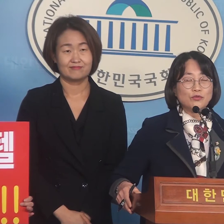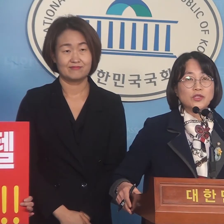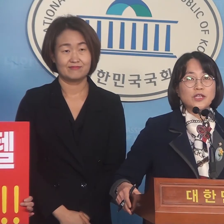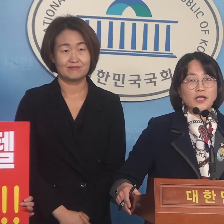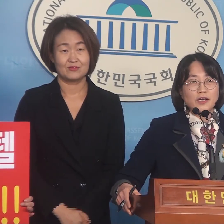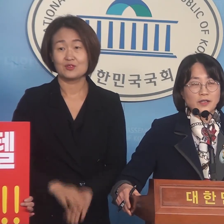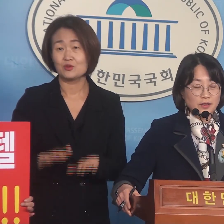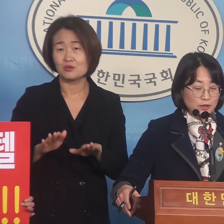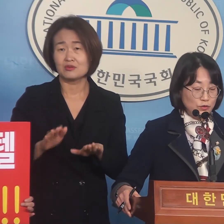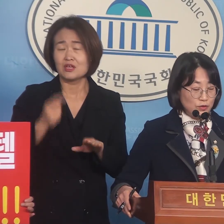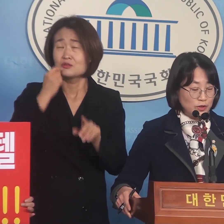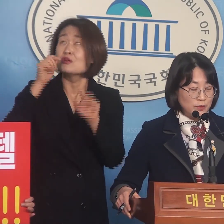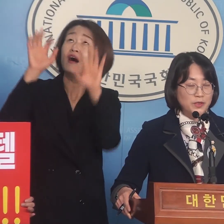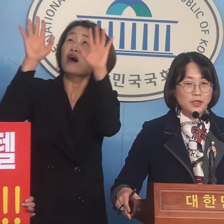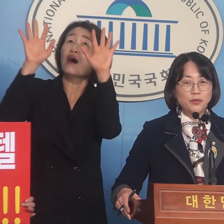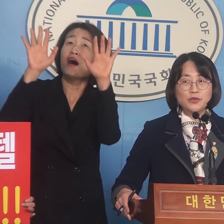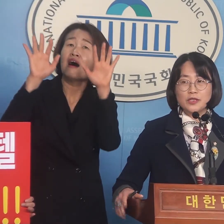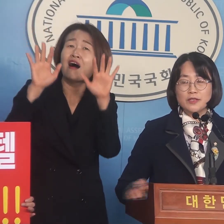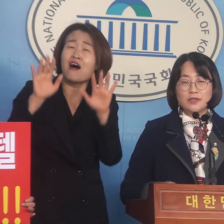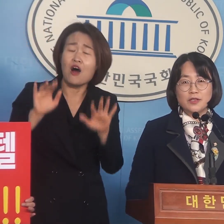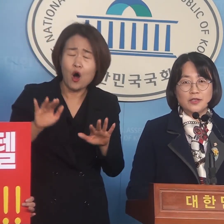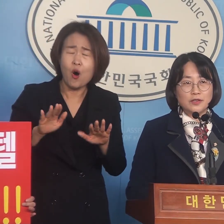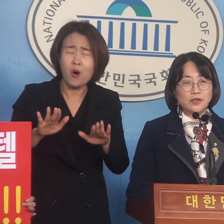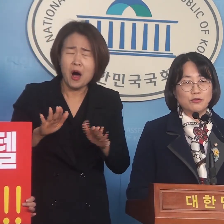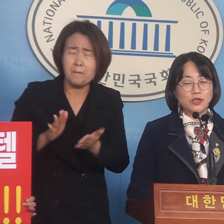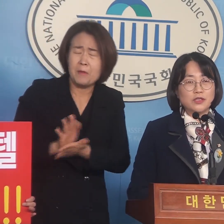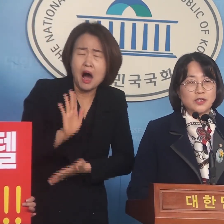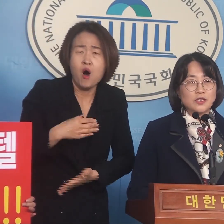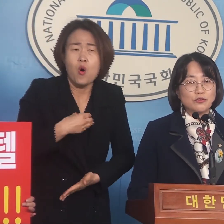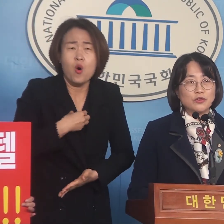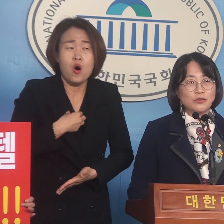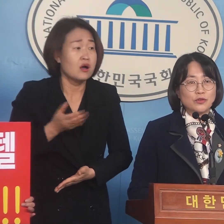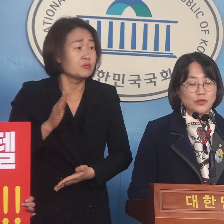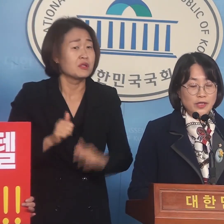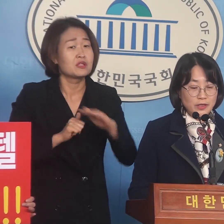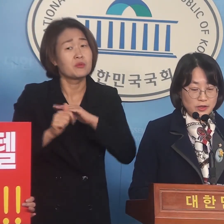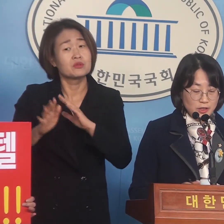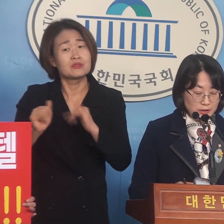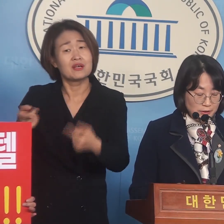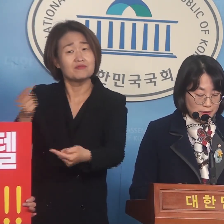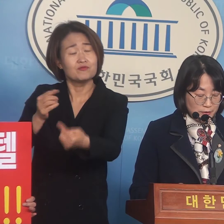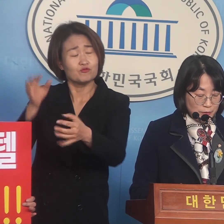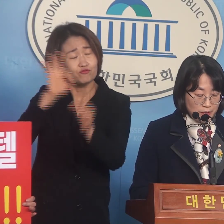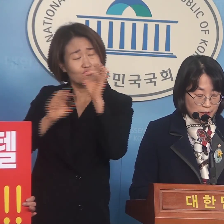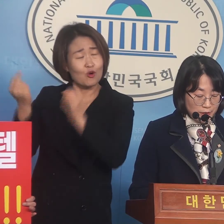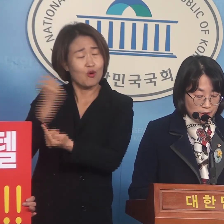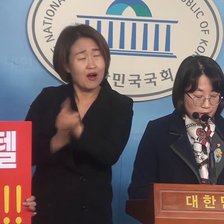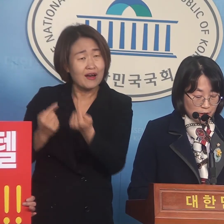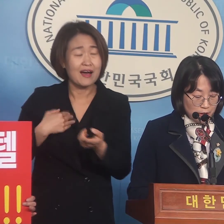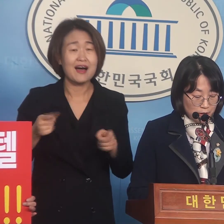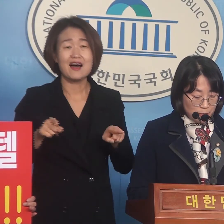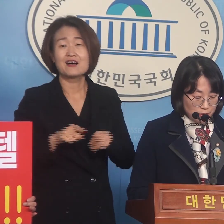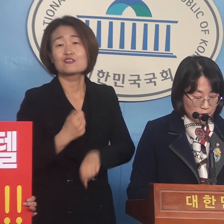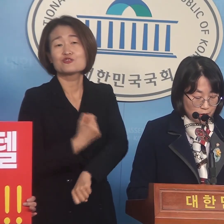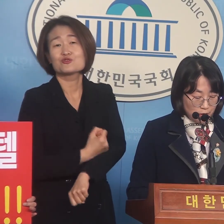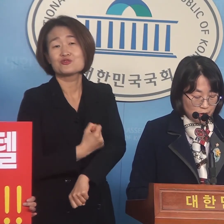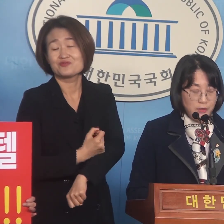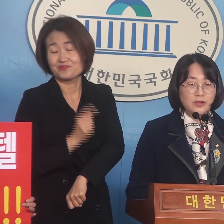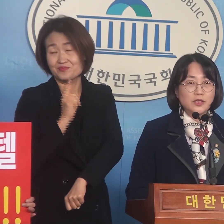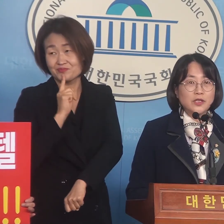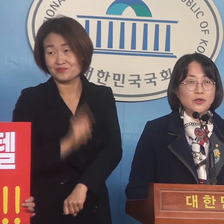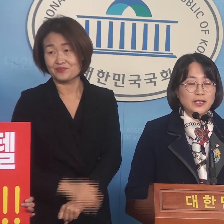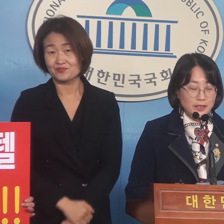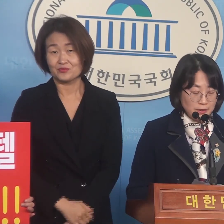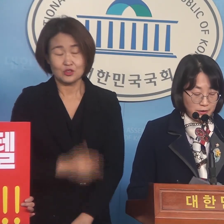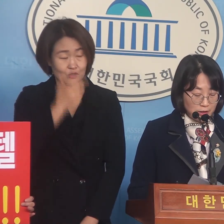오늘 눈길에 이렇게 시민 대표들께서 국회를 찾아주시고 저와 함께 기자회견을 했습니다.